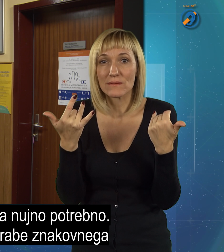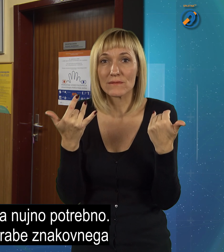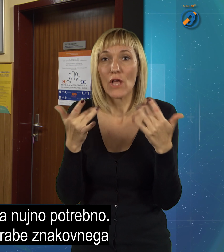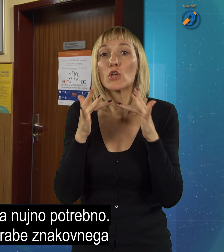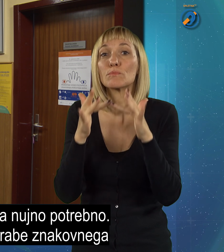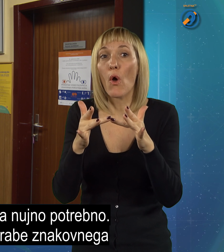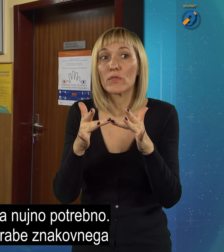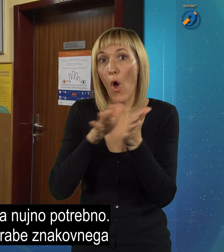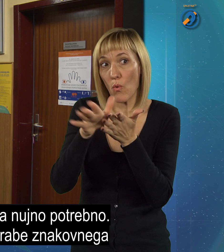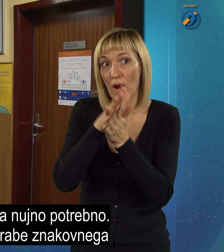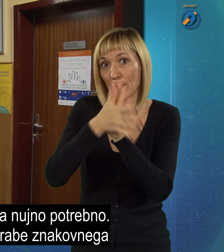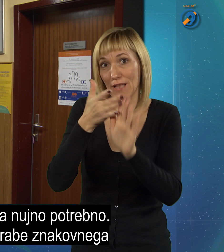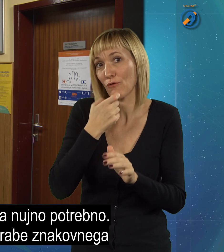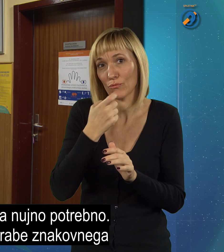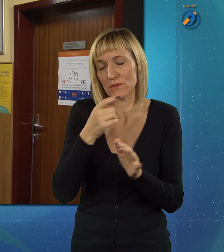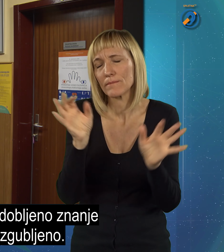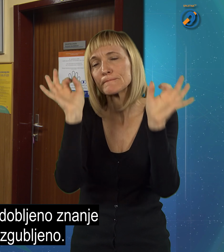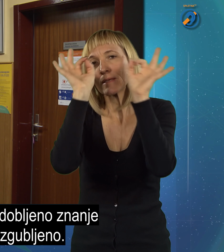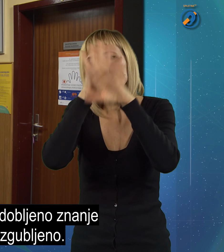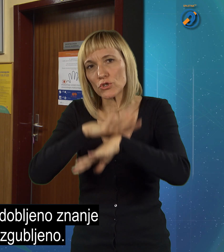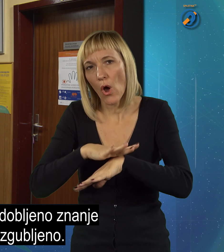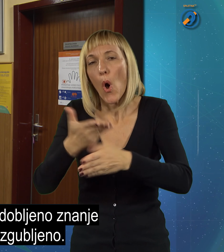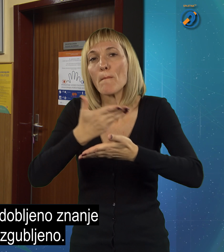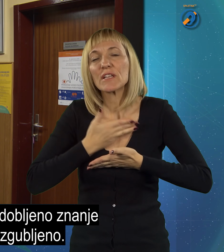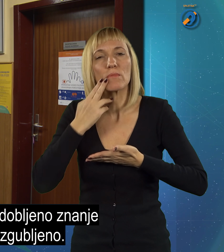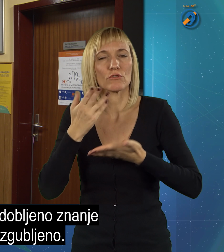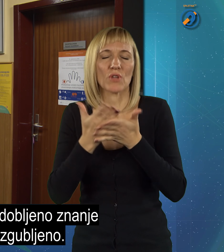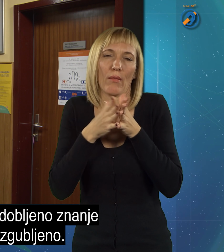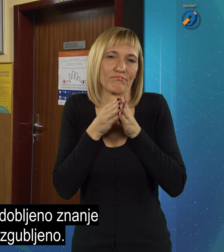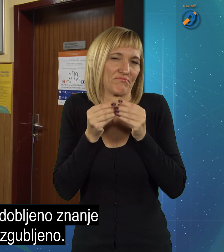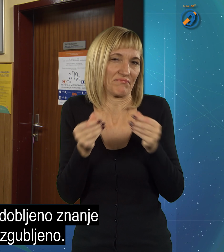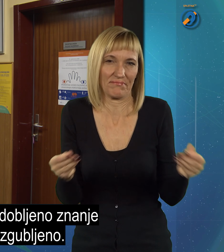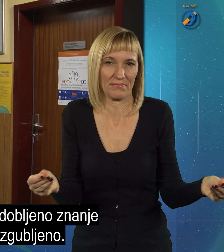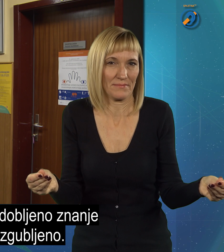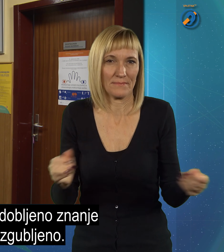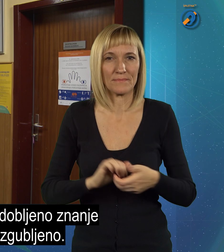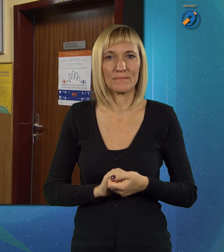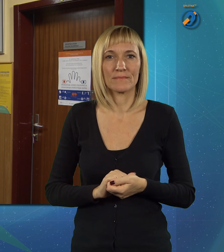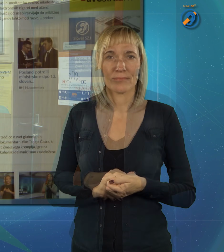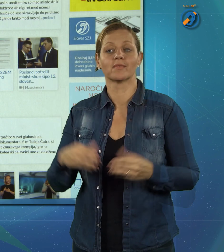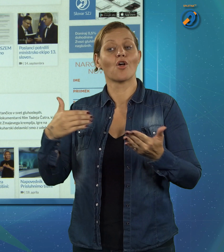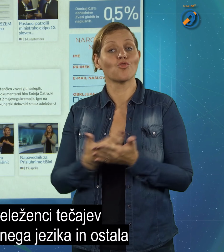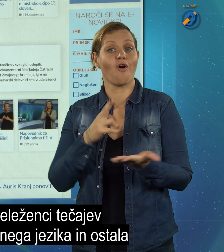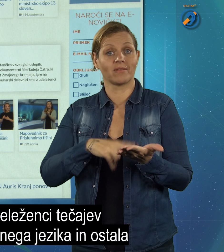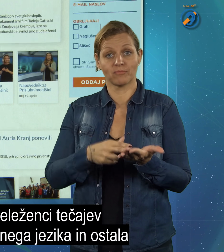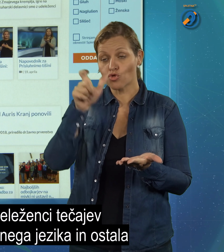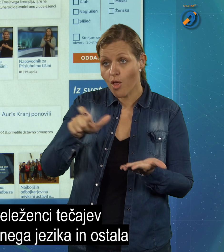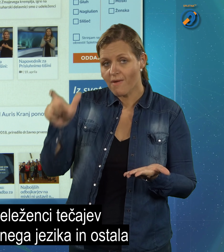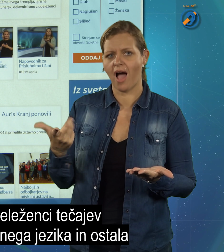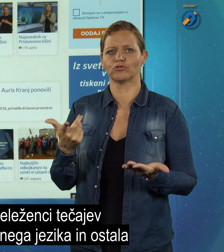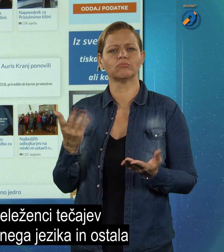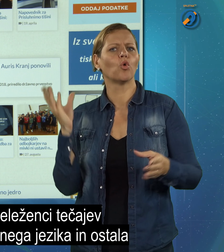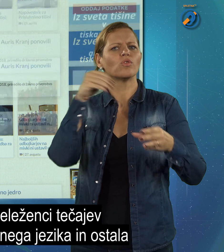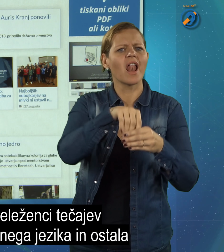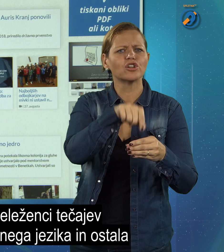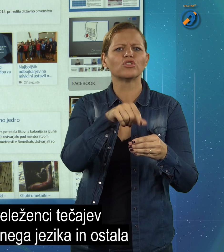Brez sprotne uporabe znakovnega jezika je žal pridobljeno znanje zelo hitro izgubljeno. Novi